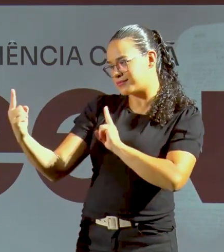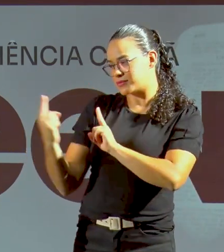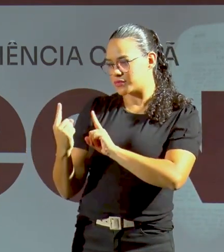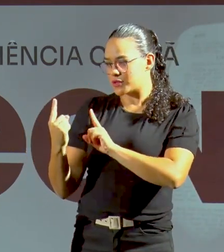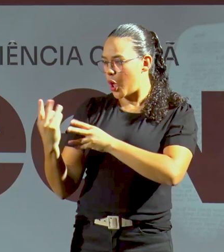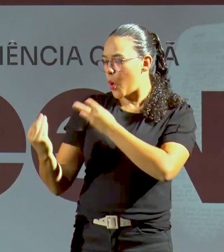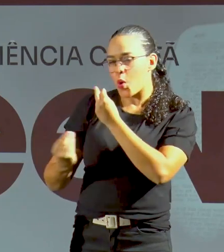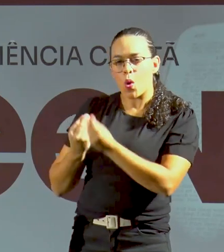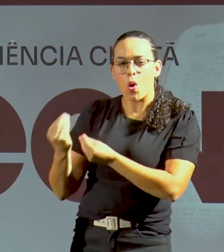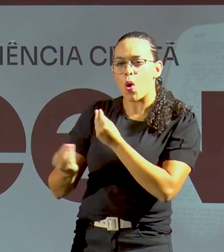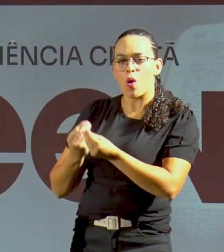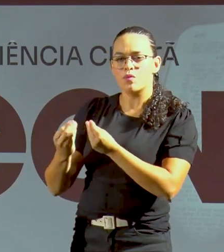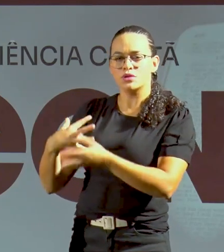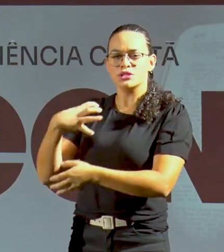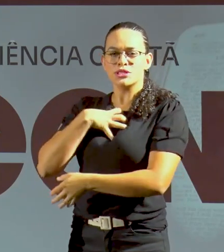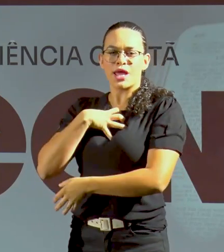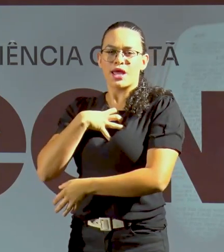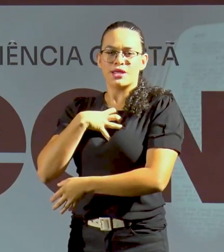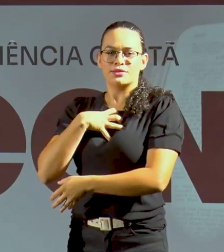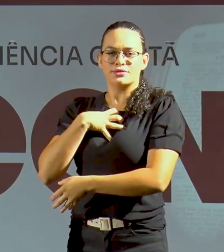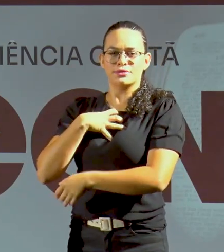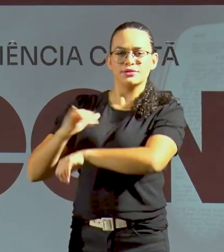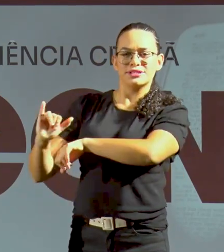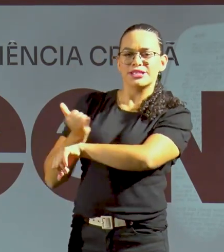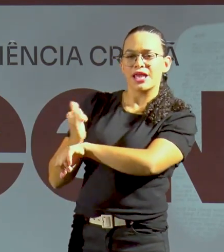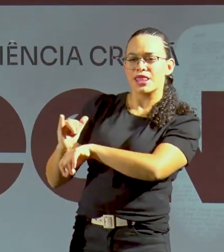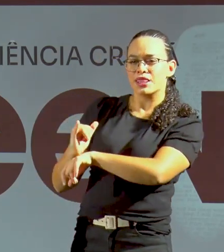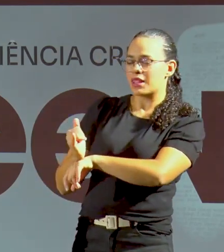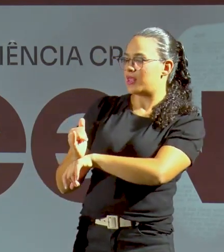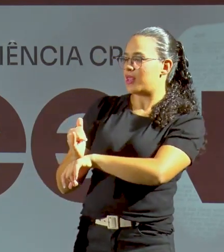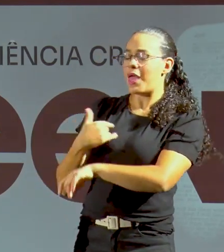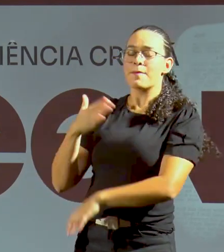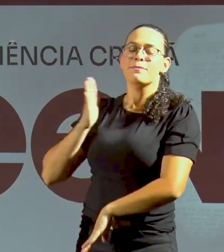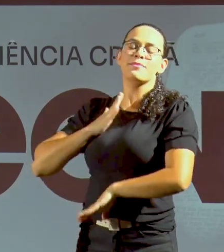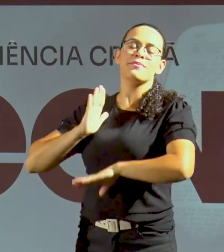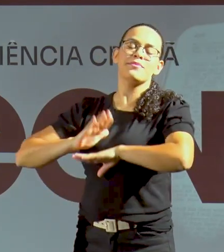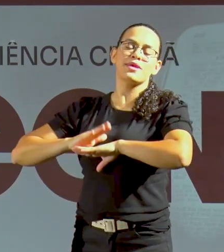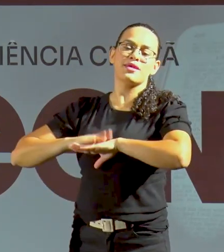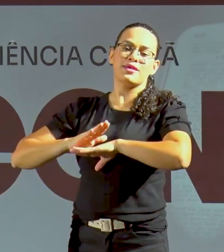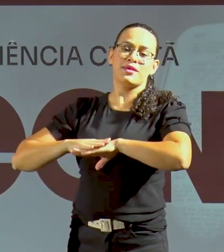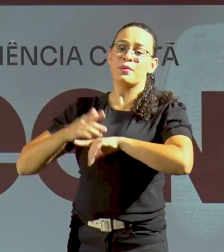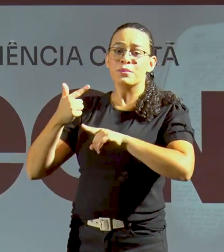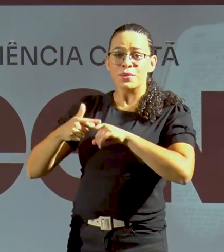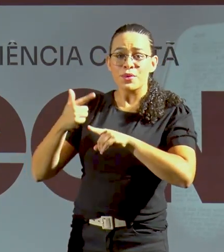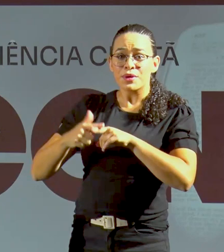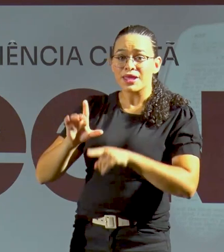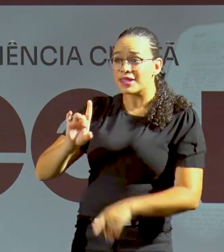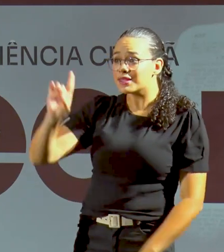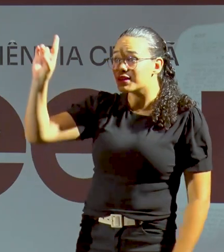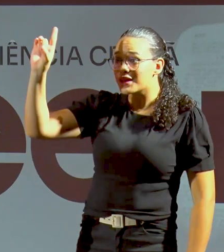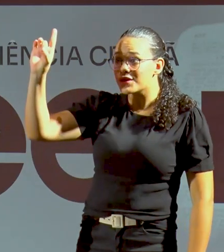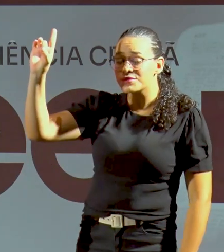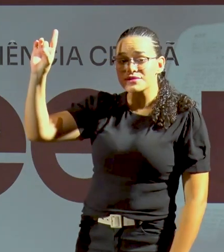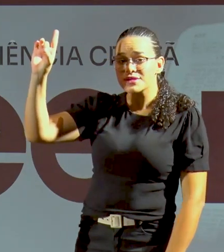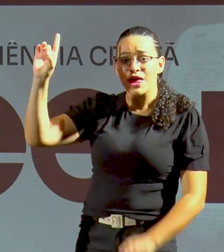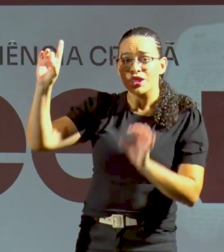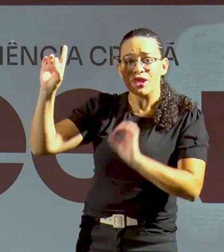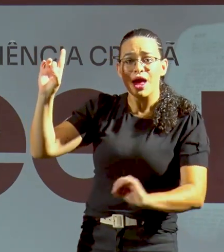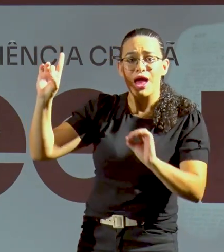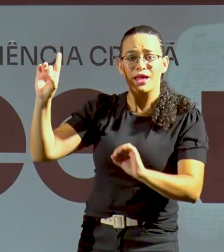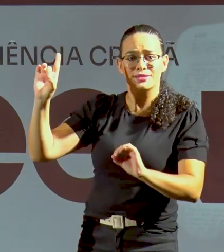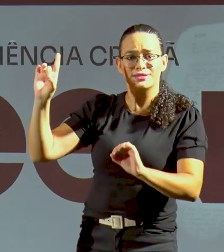e como eu desejo porque em Moabe Deus não está eu sou o senhor do meu próprio